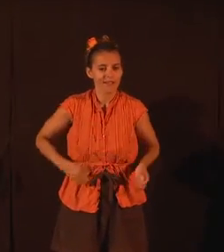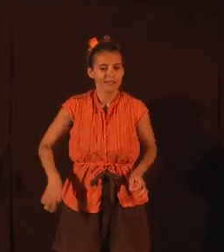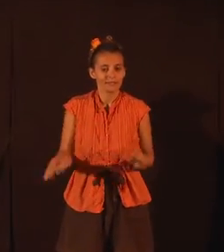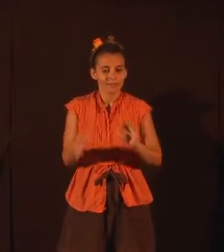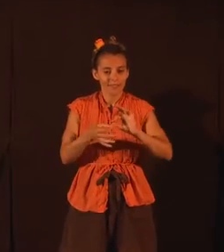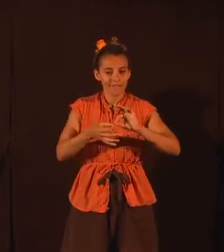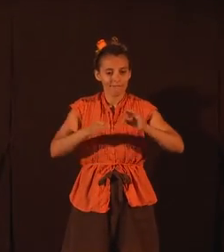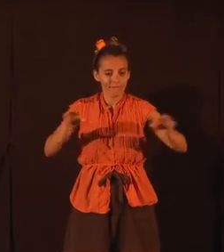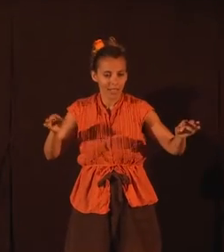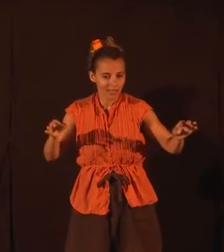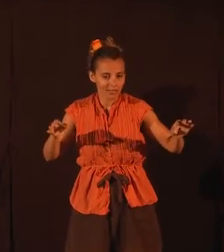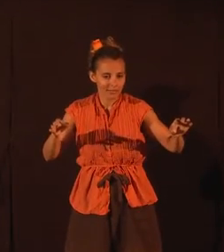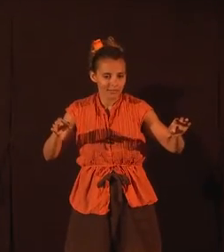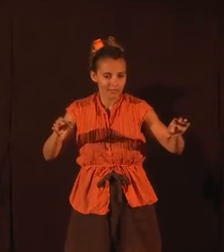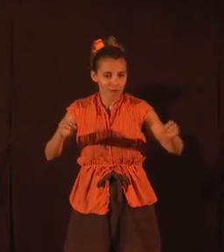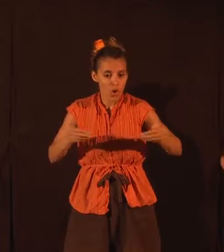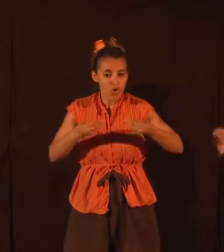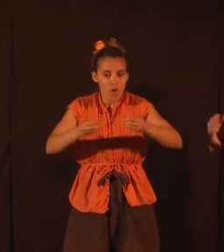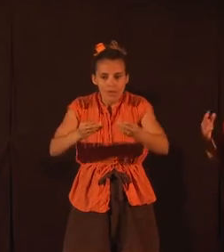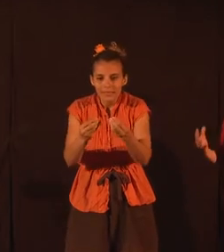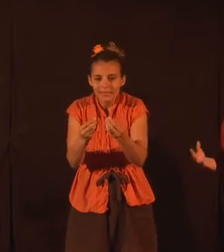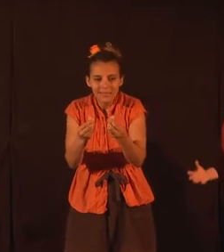tellement que ça a fini par faire